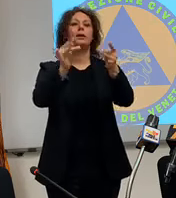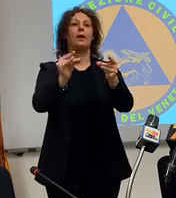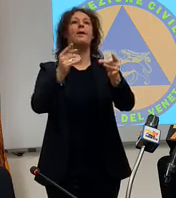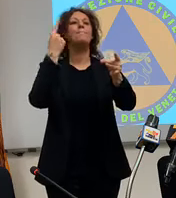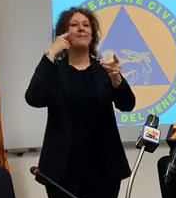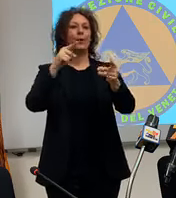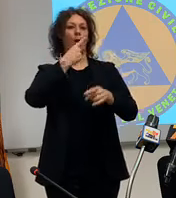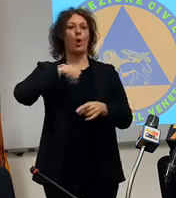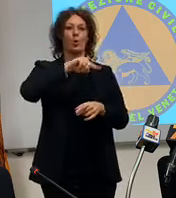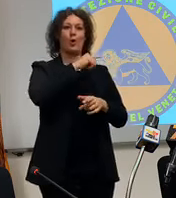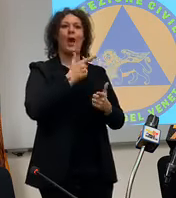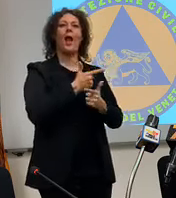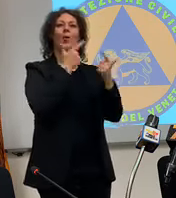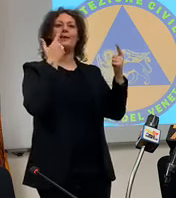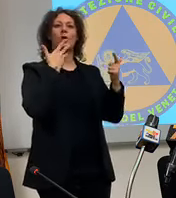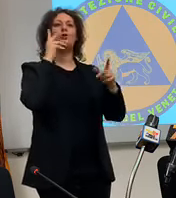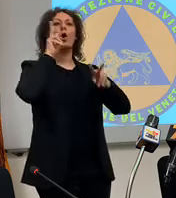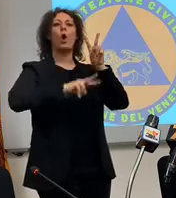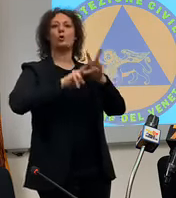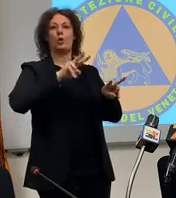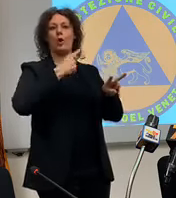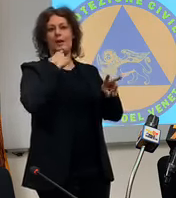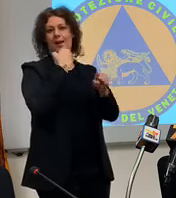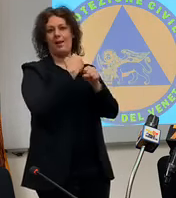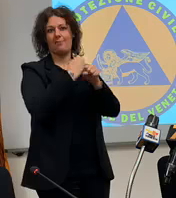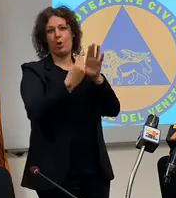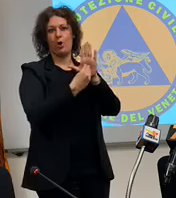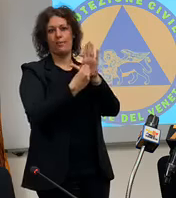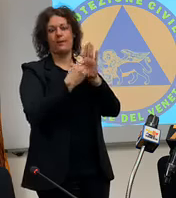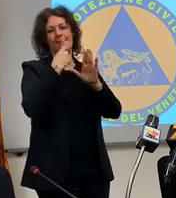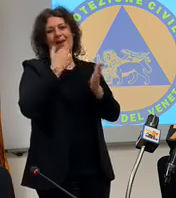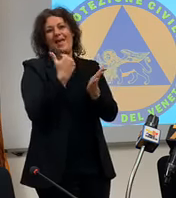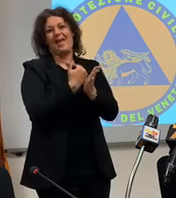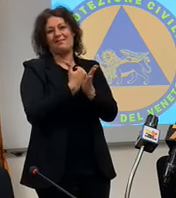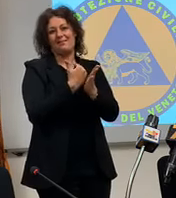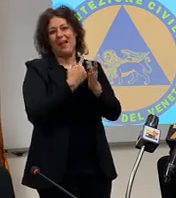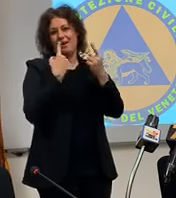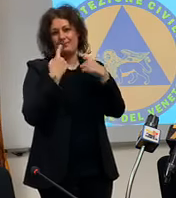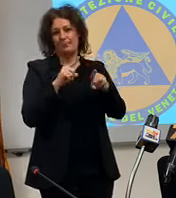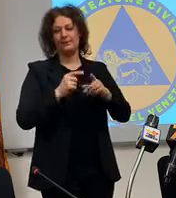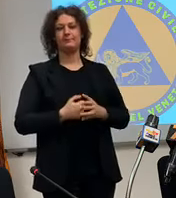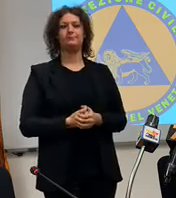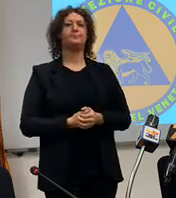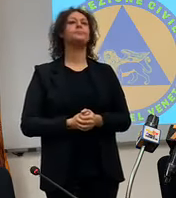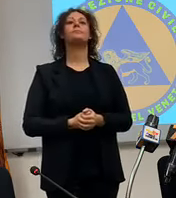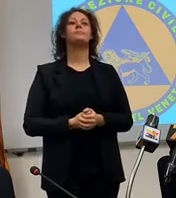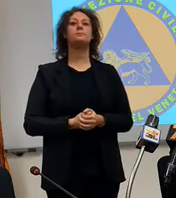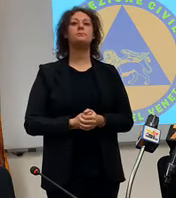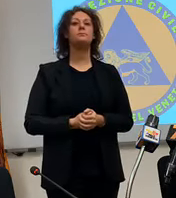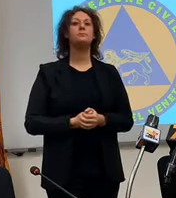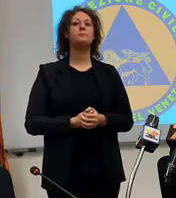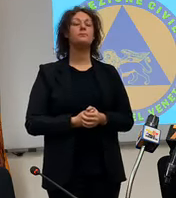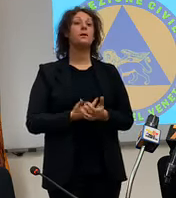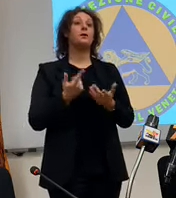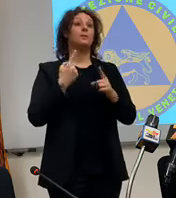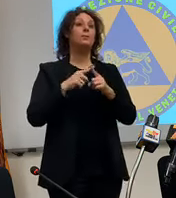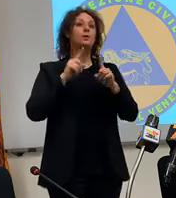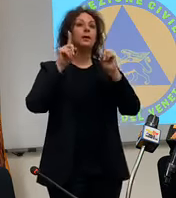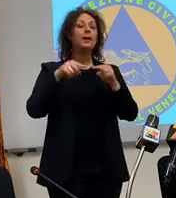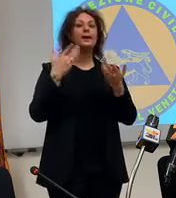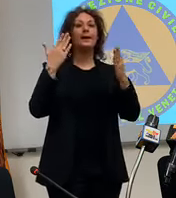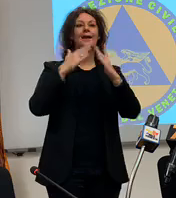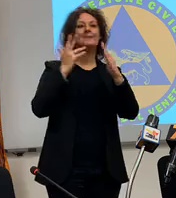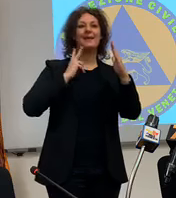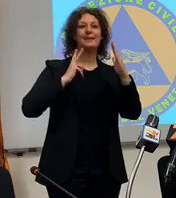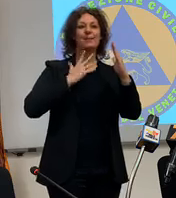diciamo la frequenza proprio per evitare questo e poi anche questo discorso dei visitatori che nelle